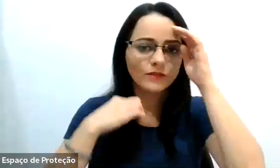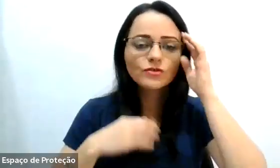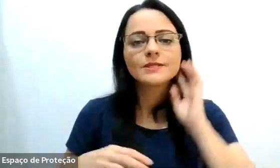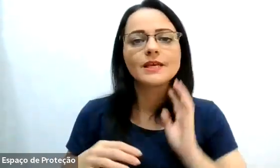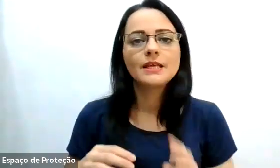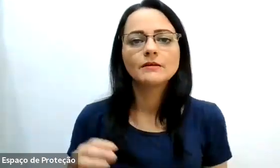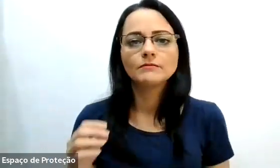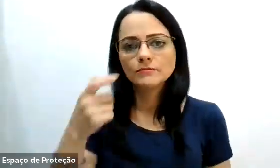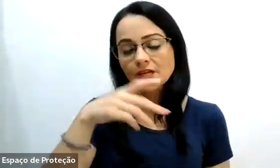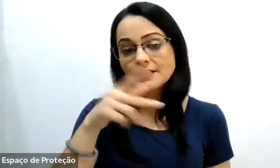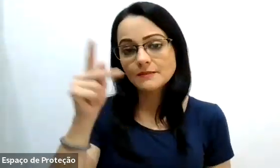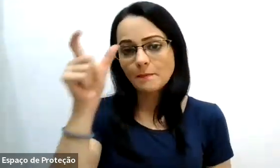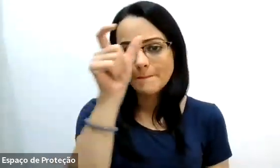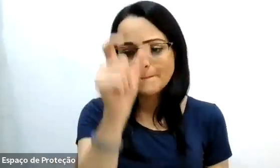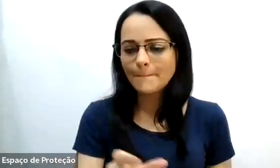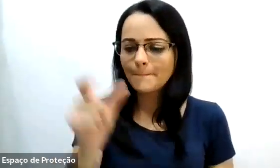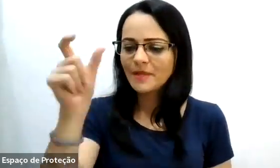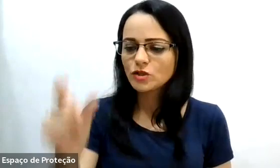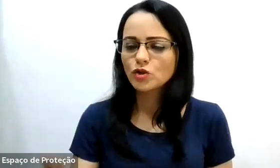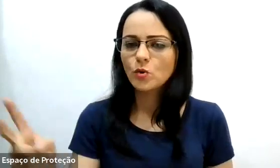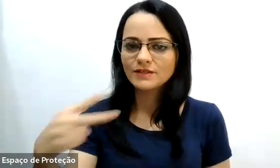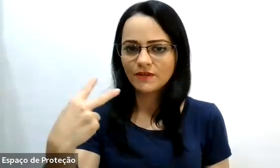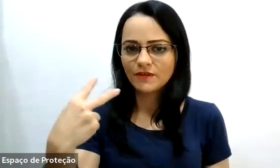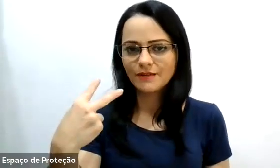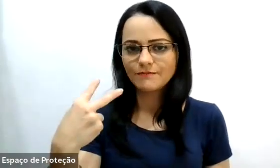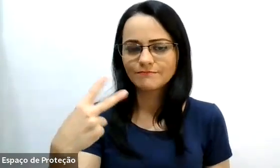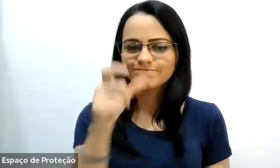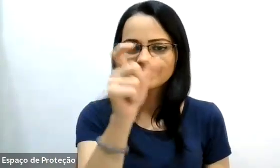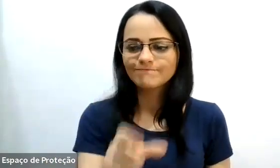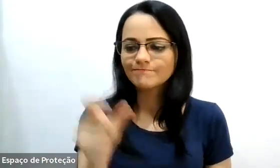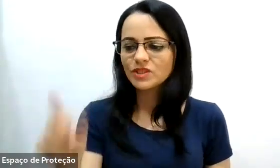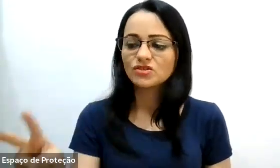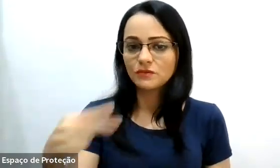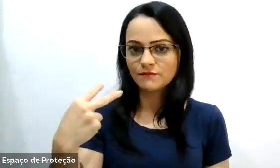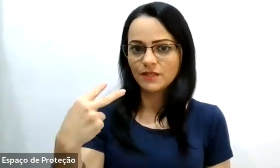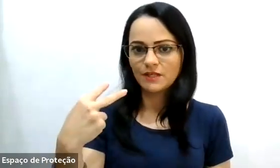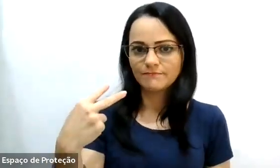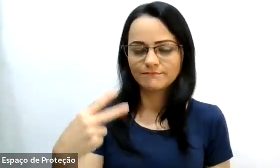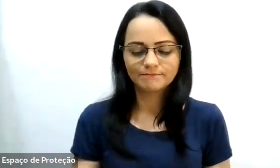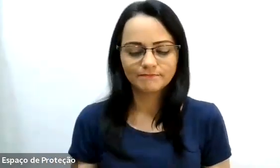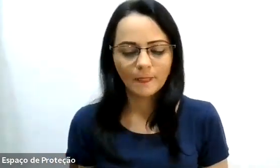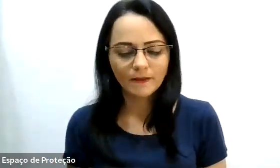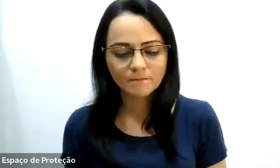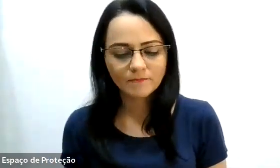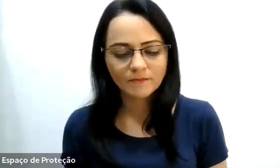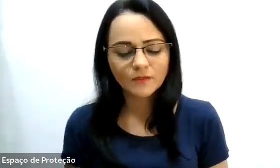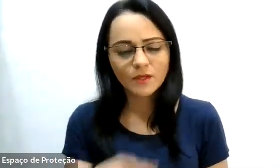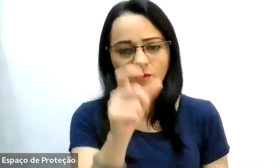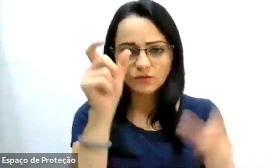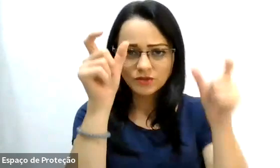Publicamente seria as pessoas verem. Pessoas verem. Né? Ou então você